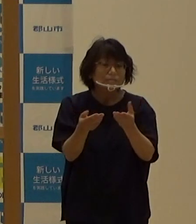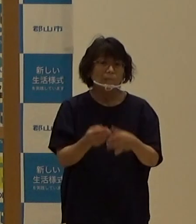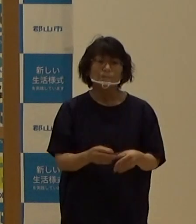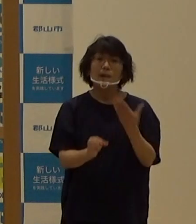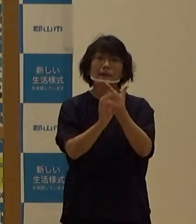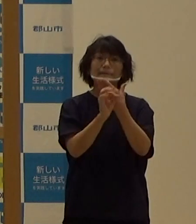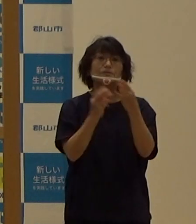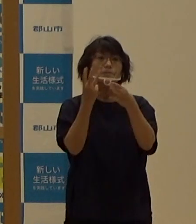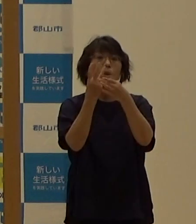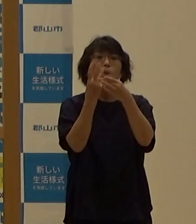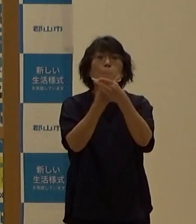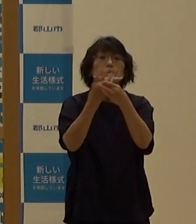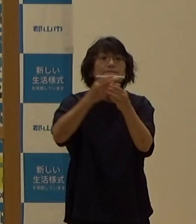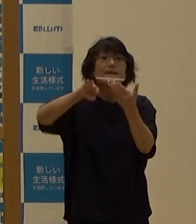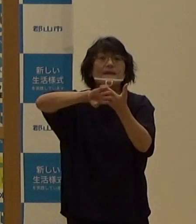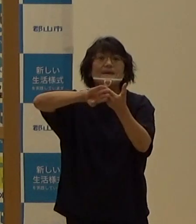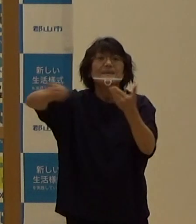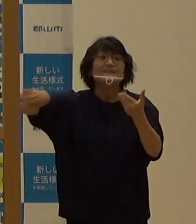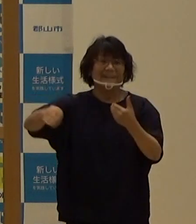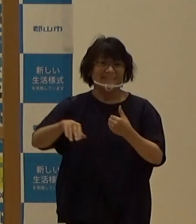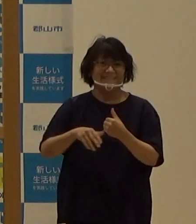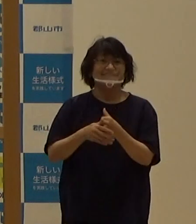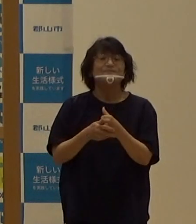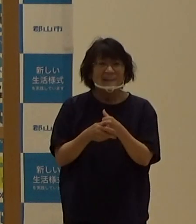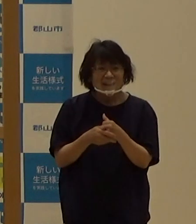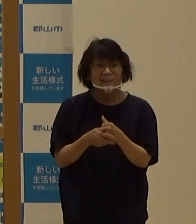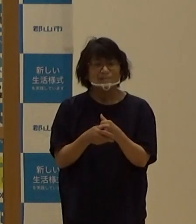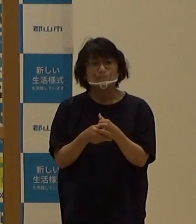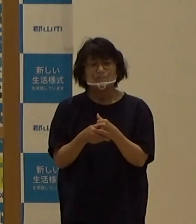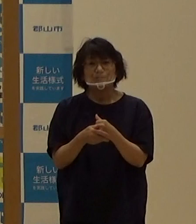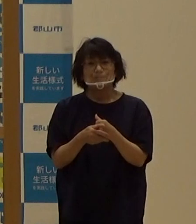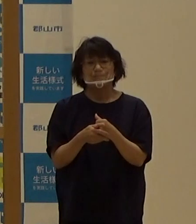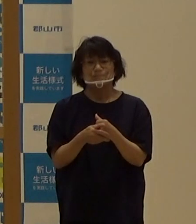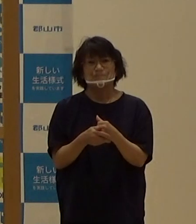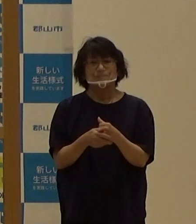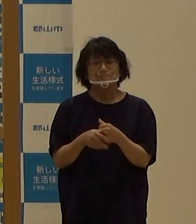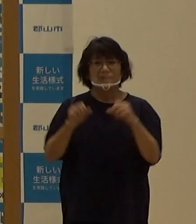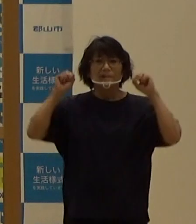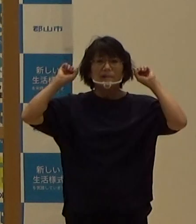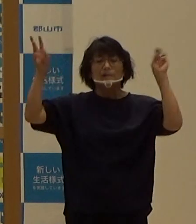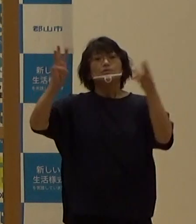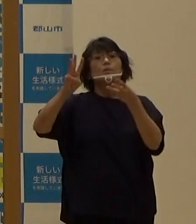以外はやはりもうスケールもですね、質も豊田さんが